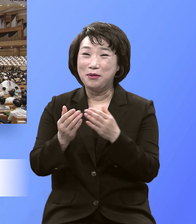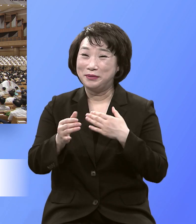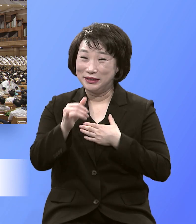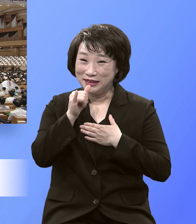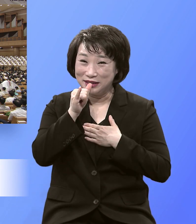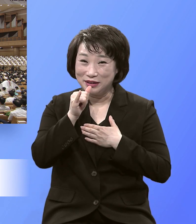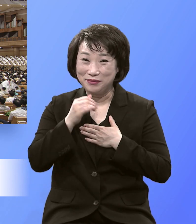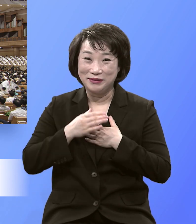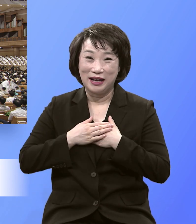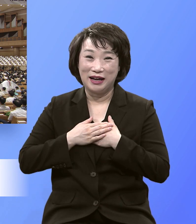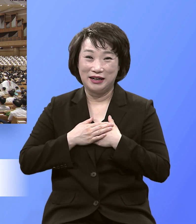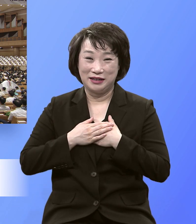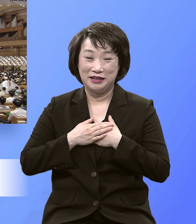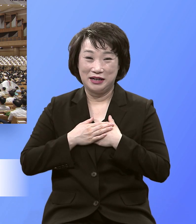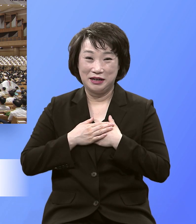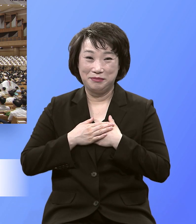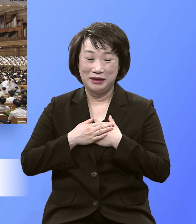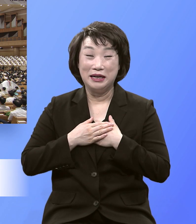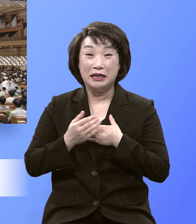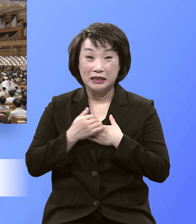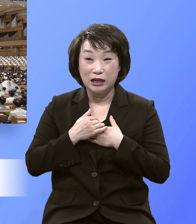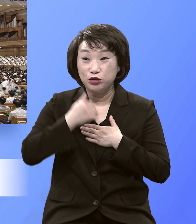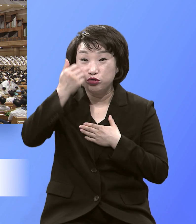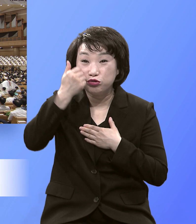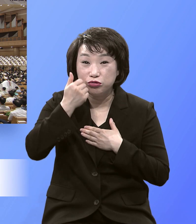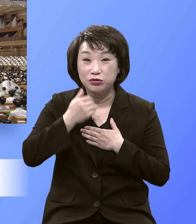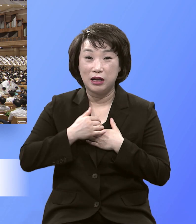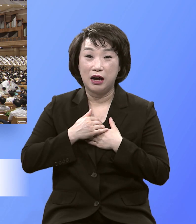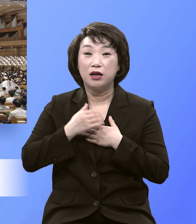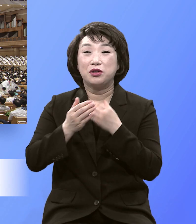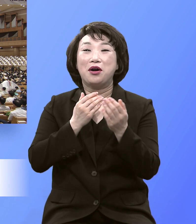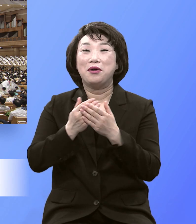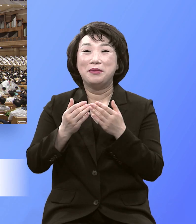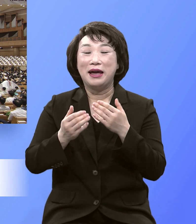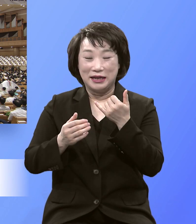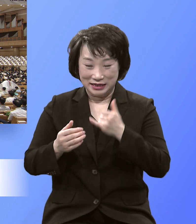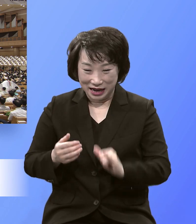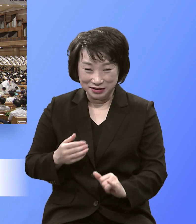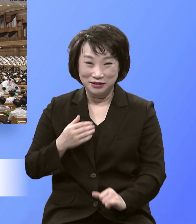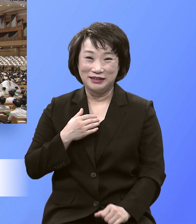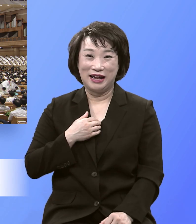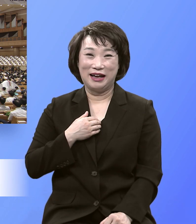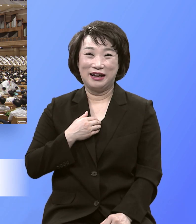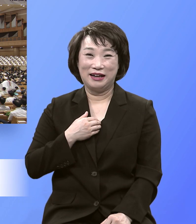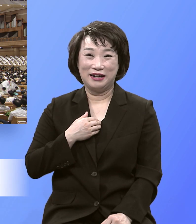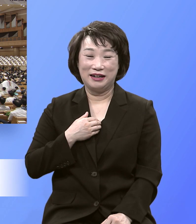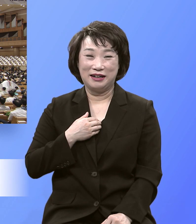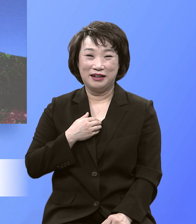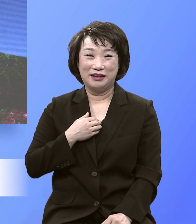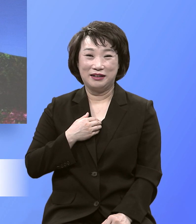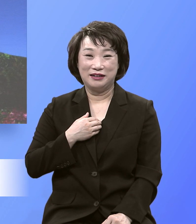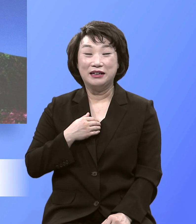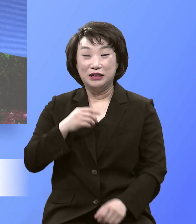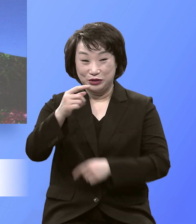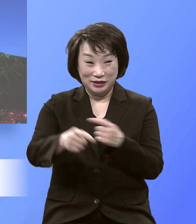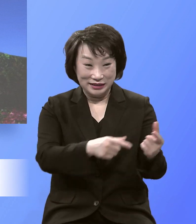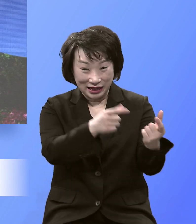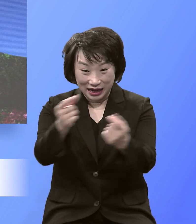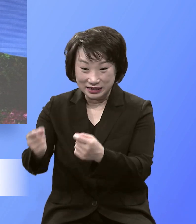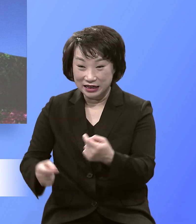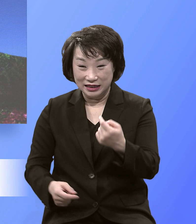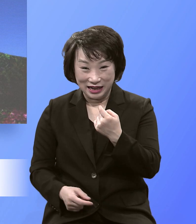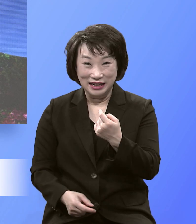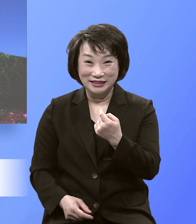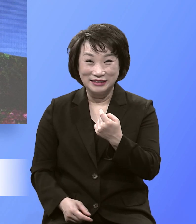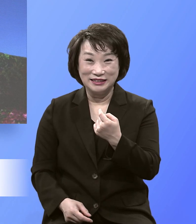있기 때문에 나는 누구냐? 경험의 자녀다. 다 같이